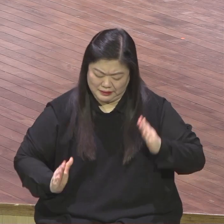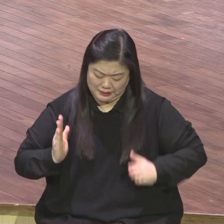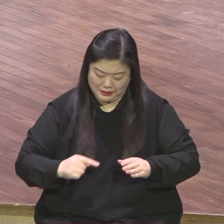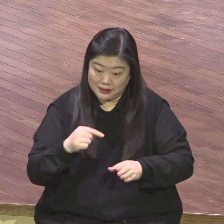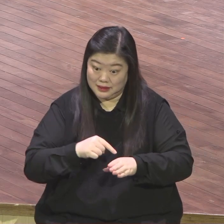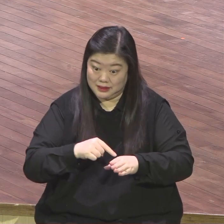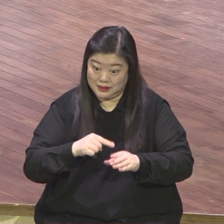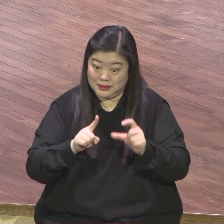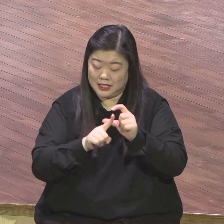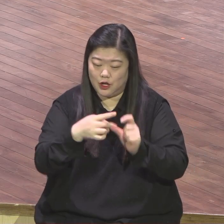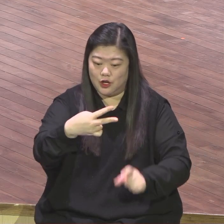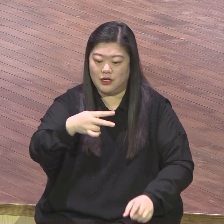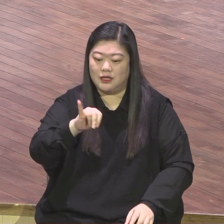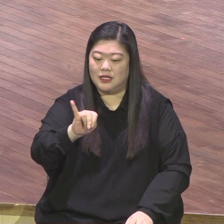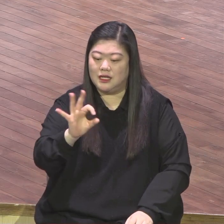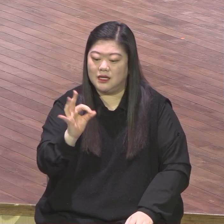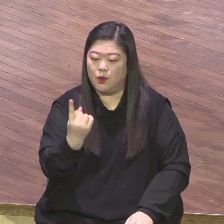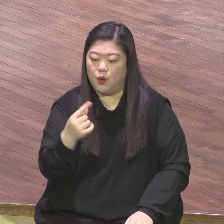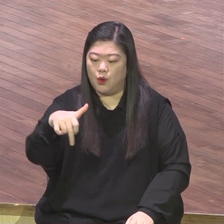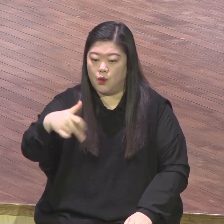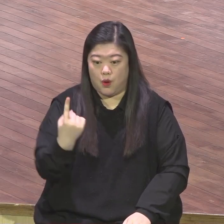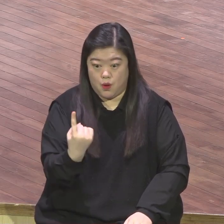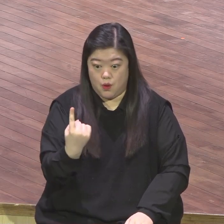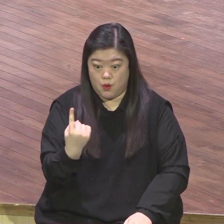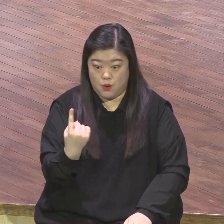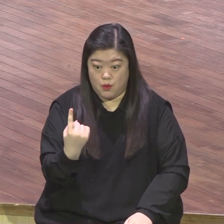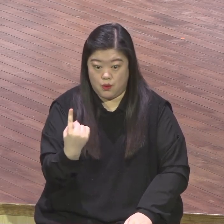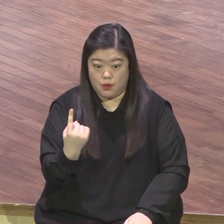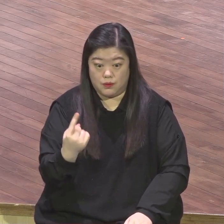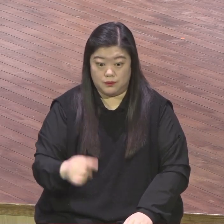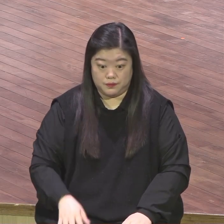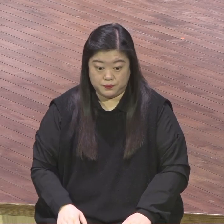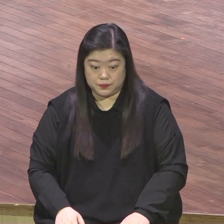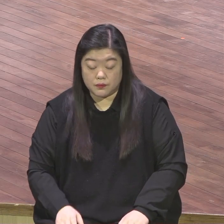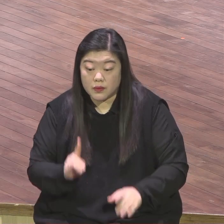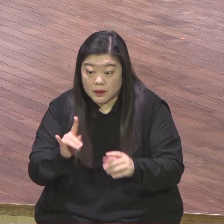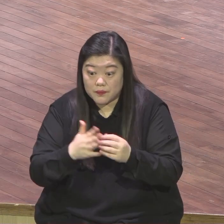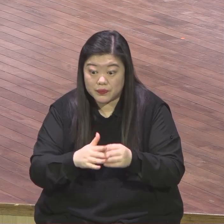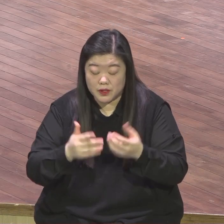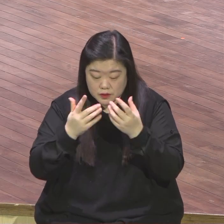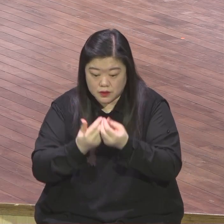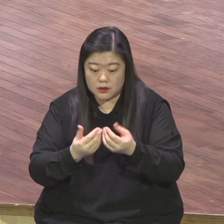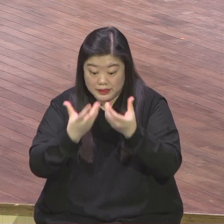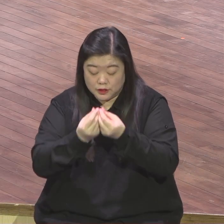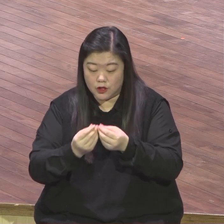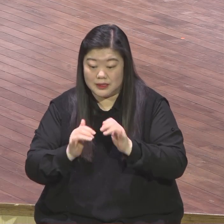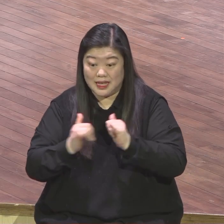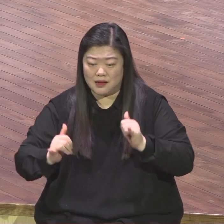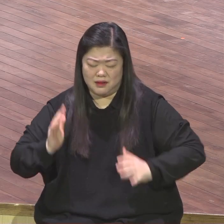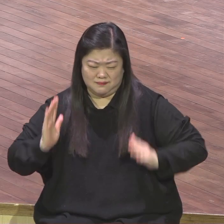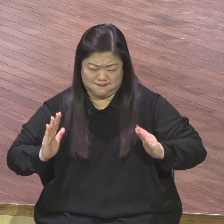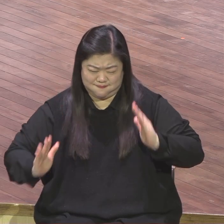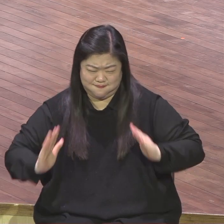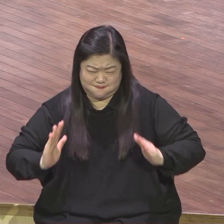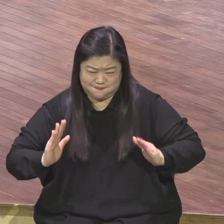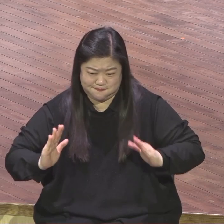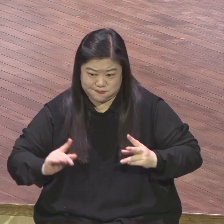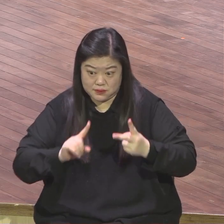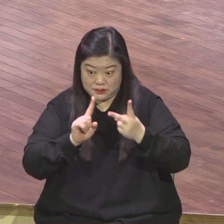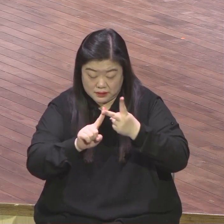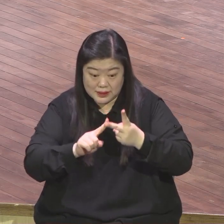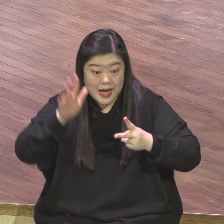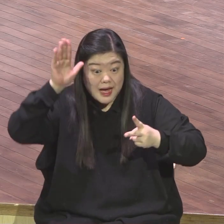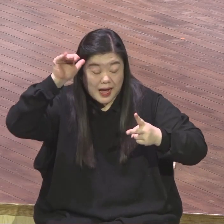이 두 가지 모습 특징이 뭐예요? 절대로 한눈을 팔 수는 없어요. 절대로 한눈을 팔지